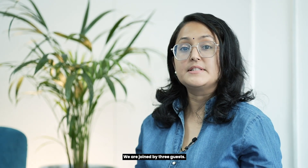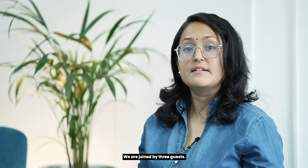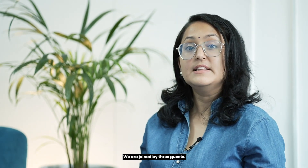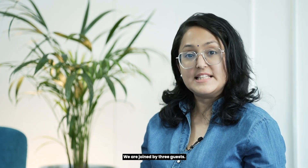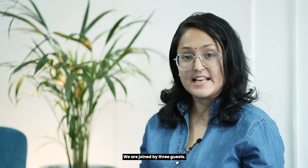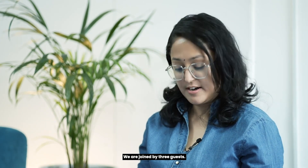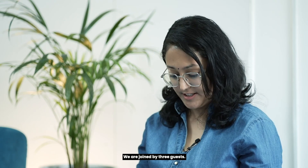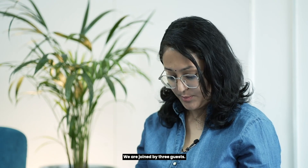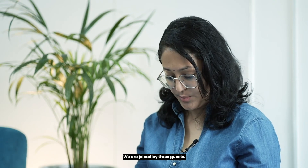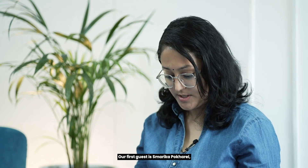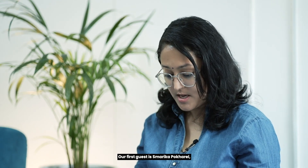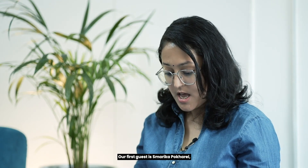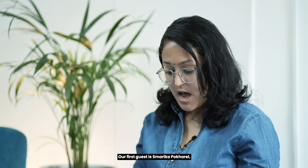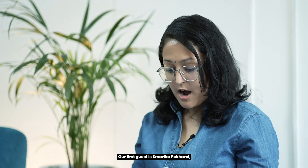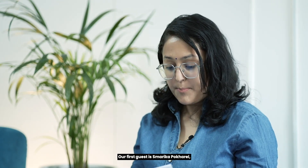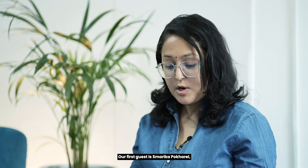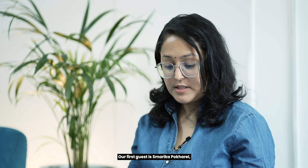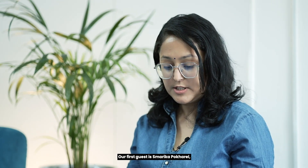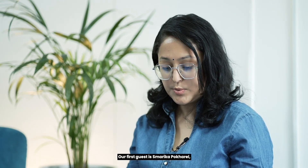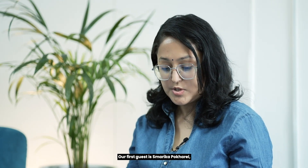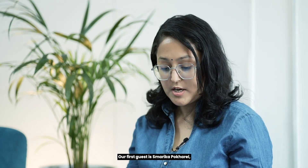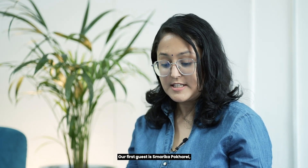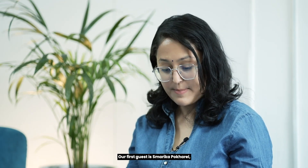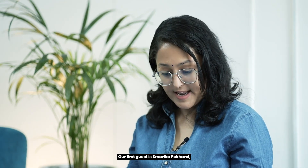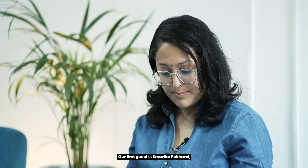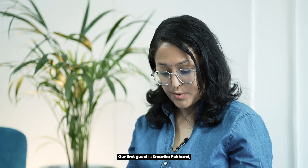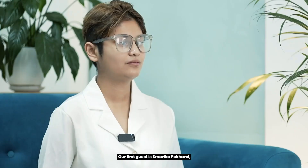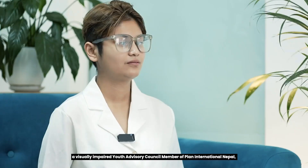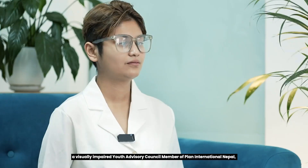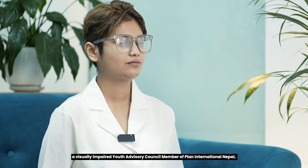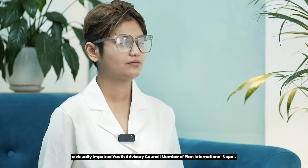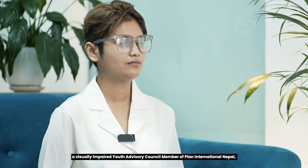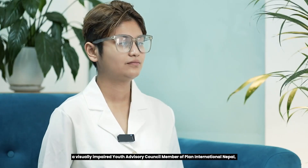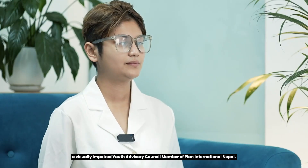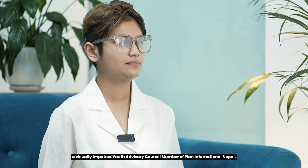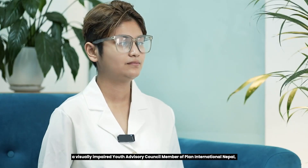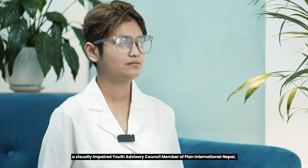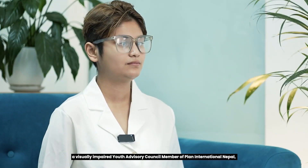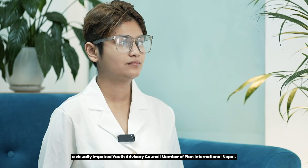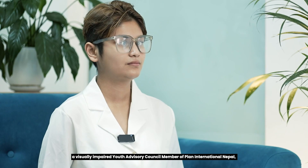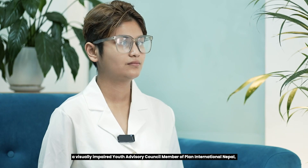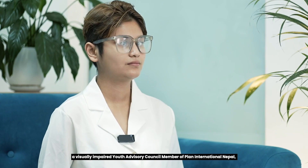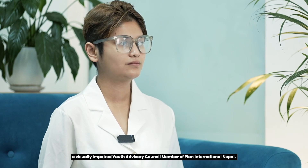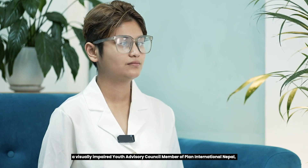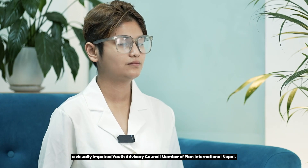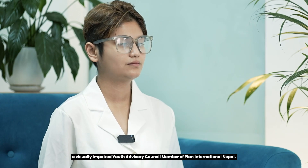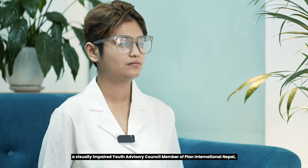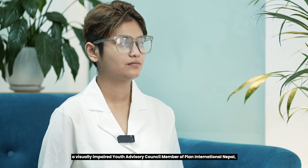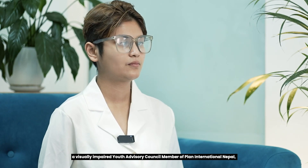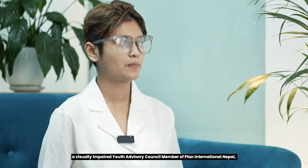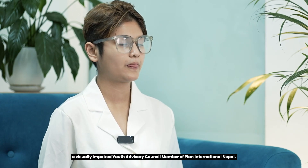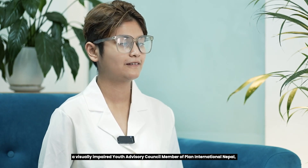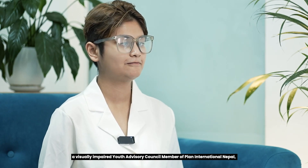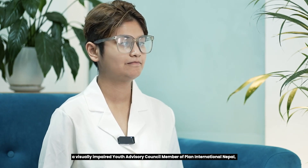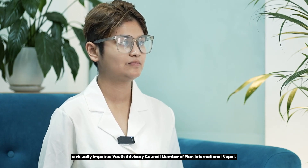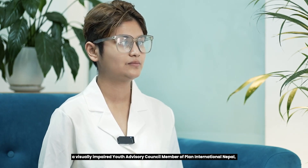आज हामीसँग 3 अतिथि हुनुहुन्छ। पहिलो अतिथि हुनुहुन्छ स्मारिका पोखरेल, दृष्टि सम्बन्धी अपाङ्गता हुनुभएकी उहाँ।